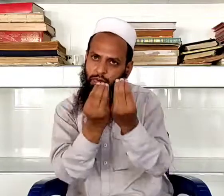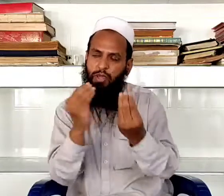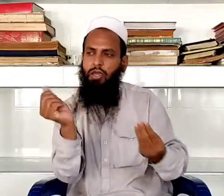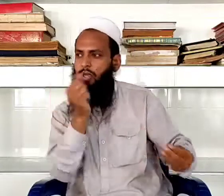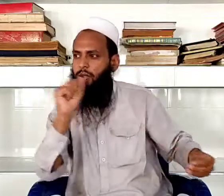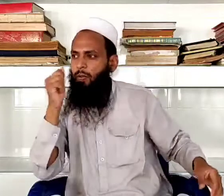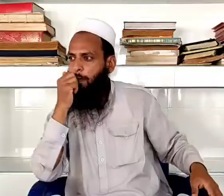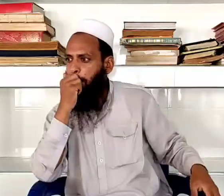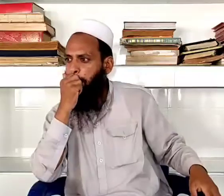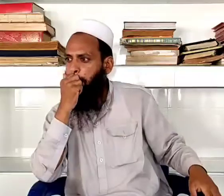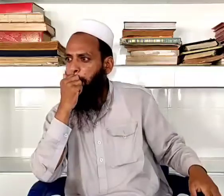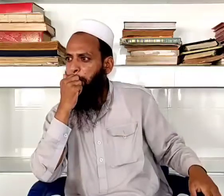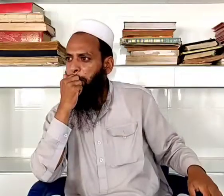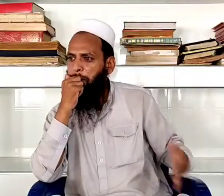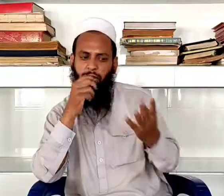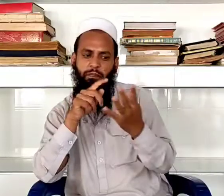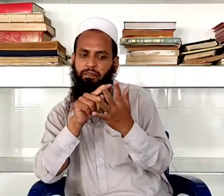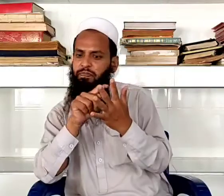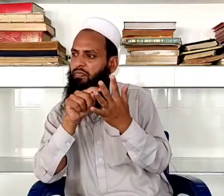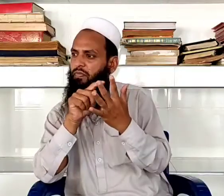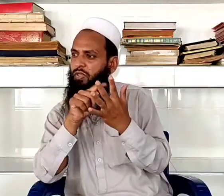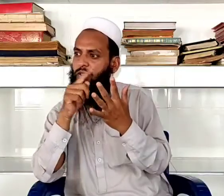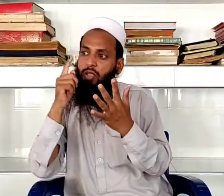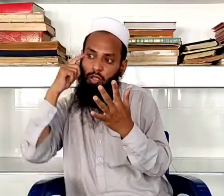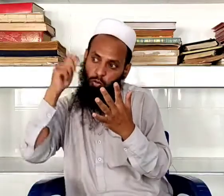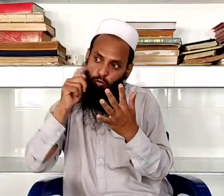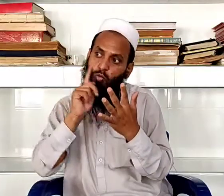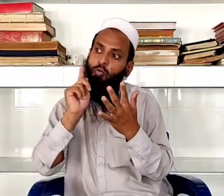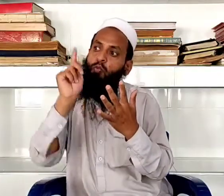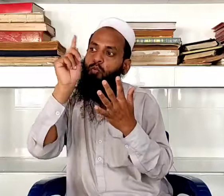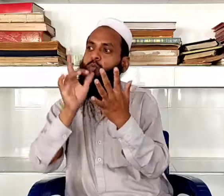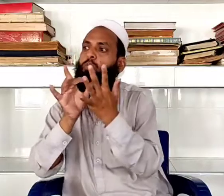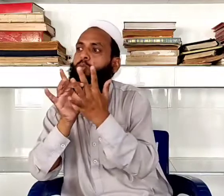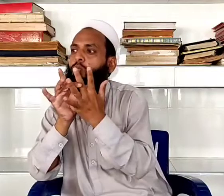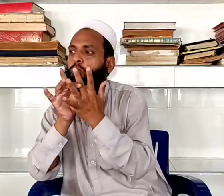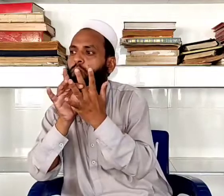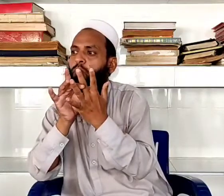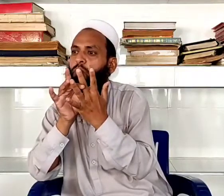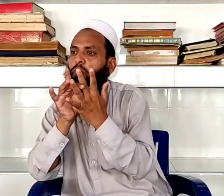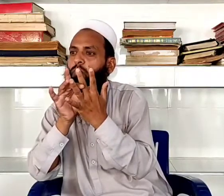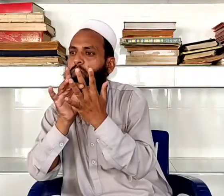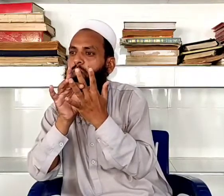दे सुसर ने इहदे नाल नाल ओ भी नबी करीम सल्लल्लाहु अलैहि वसल्लम दे दामाद भी